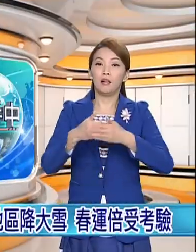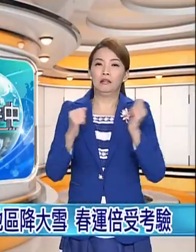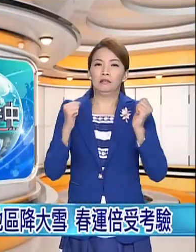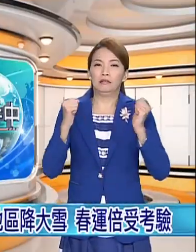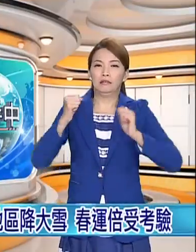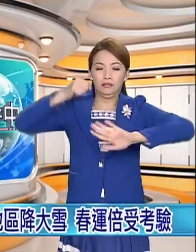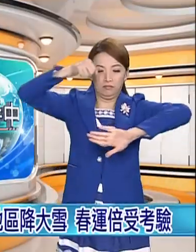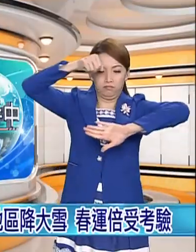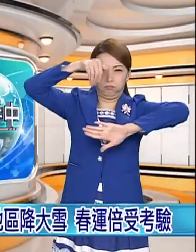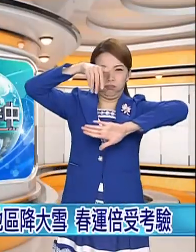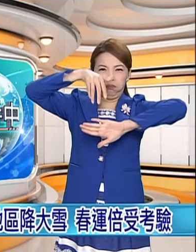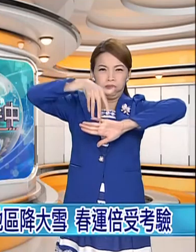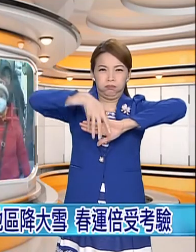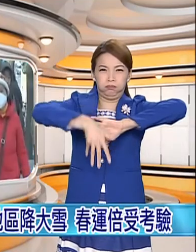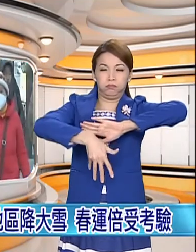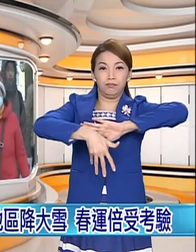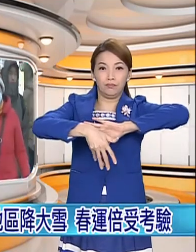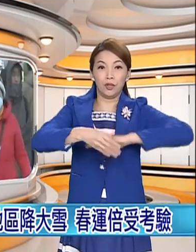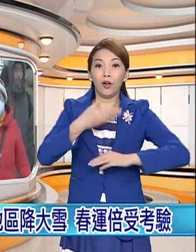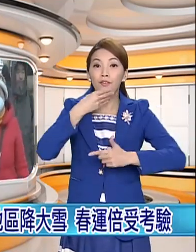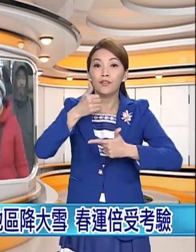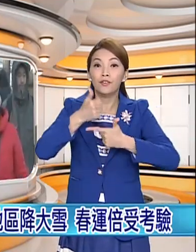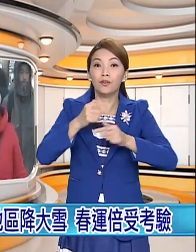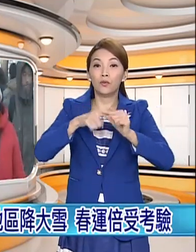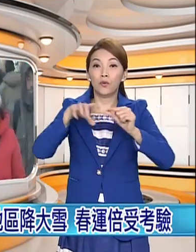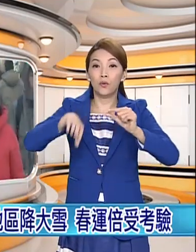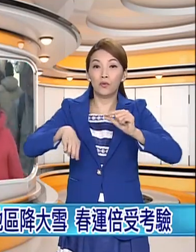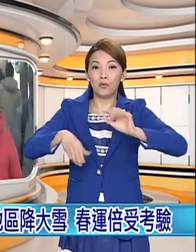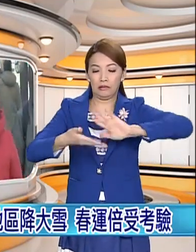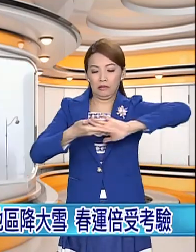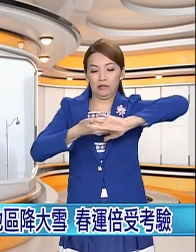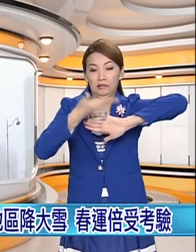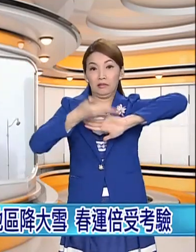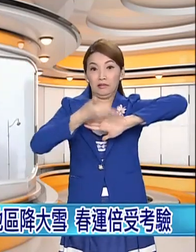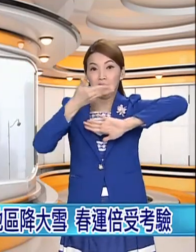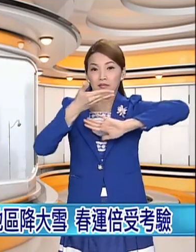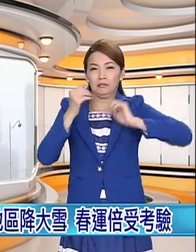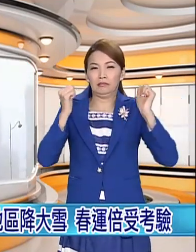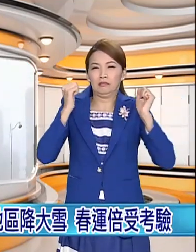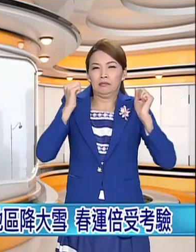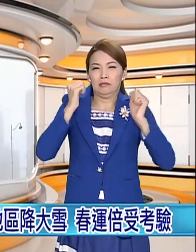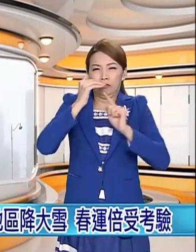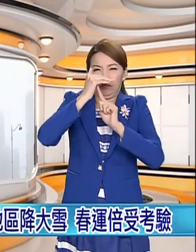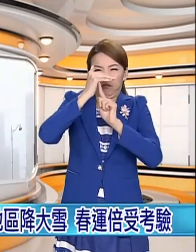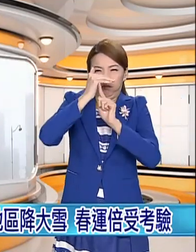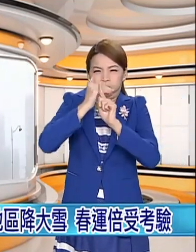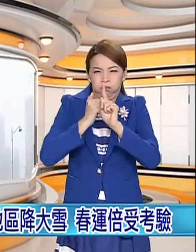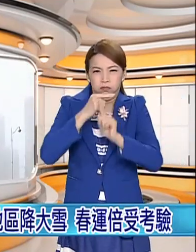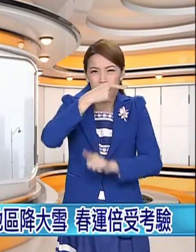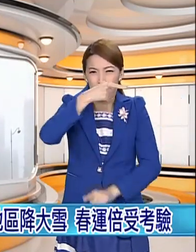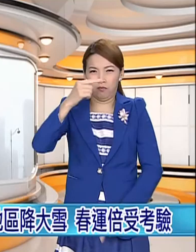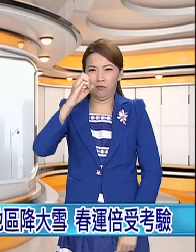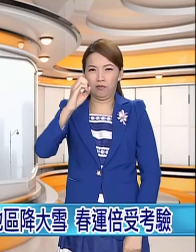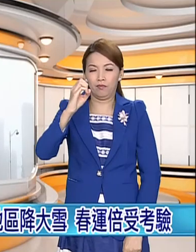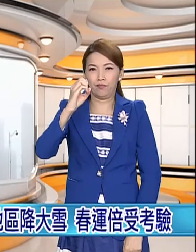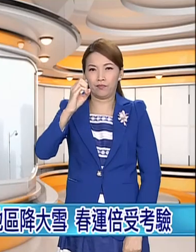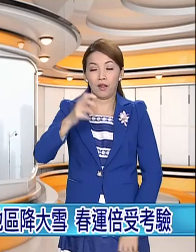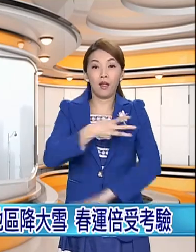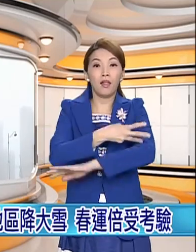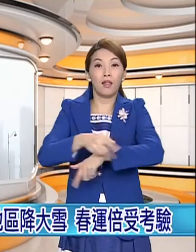中国大陆受到了寒潮侵袭，零度线也南移到了福建中部，江